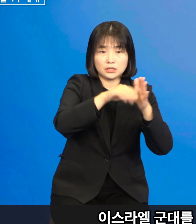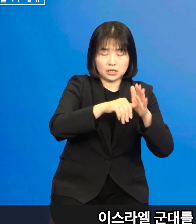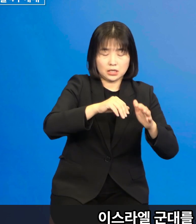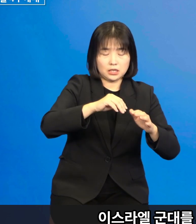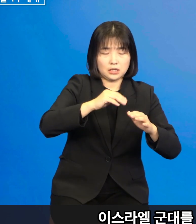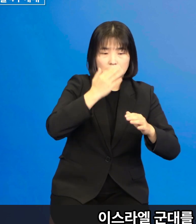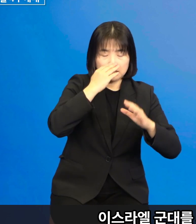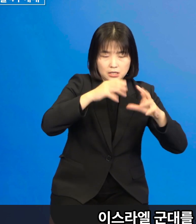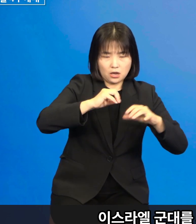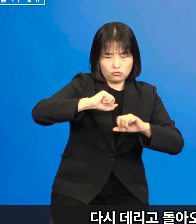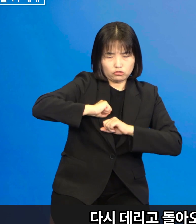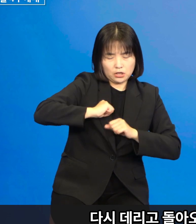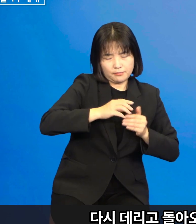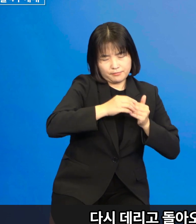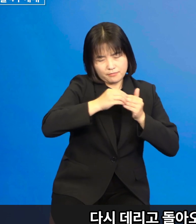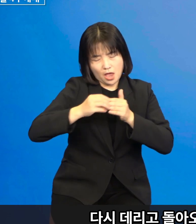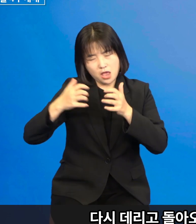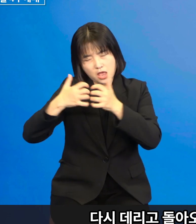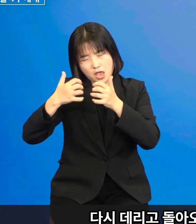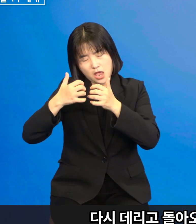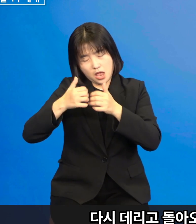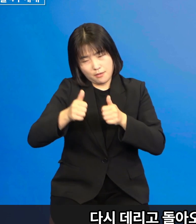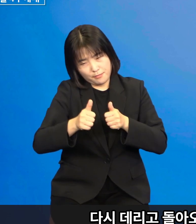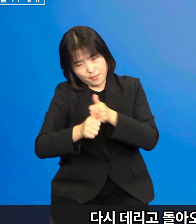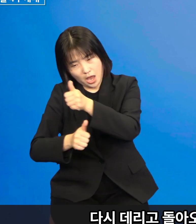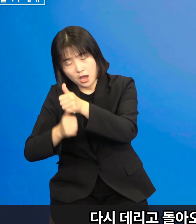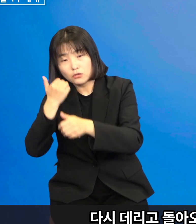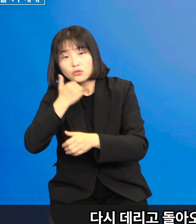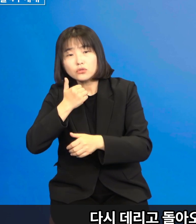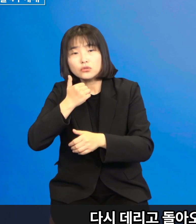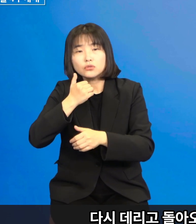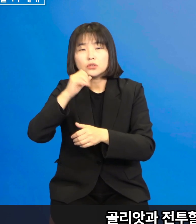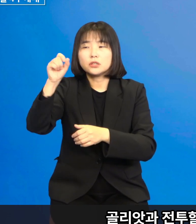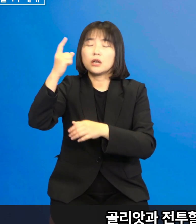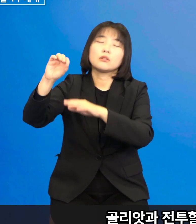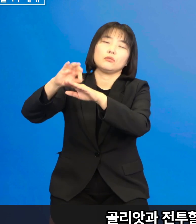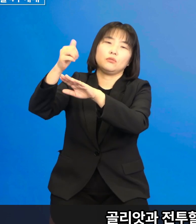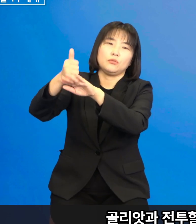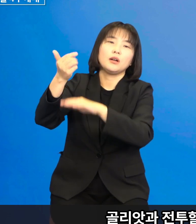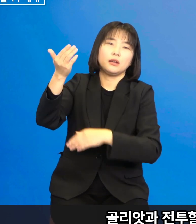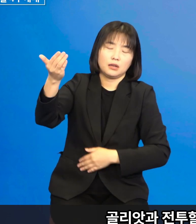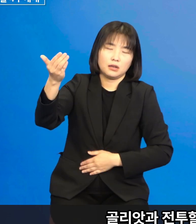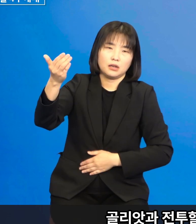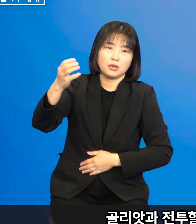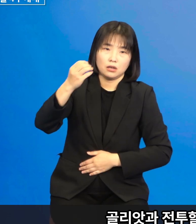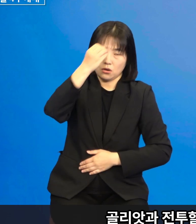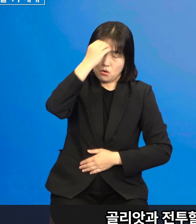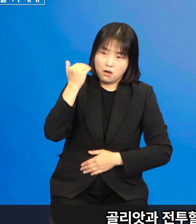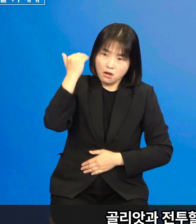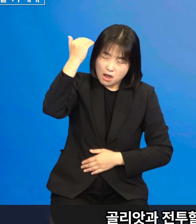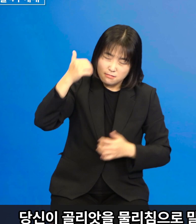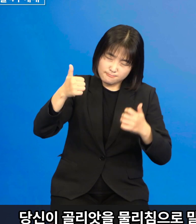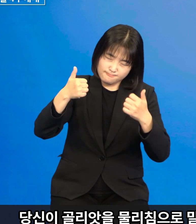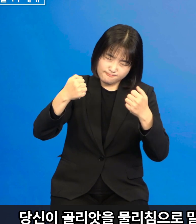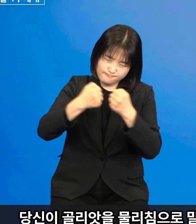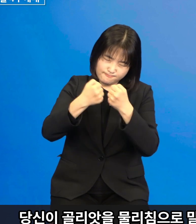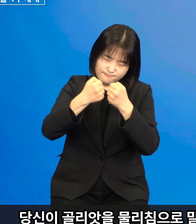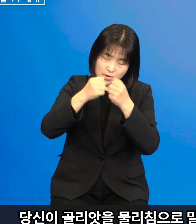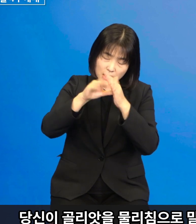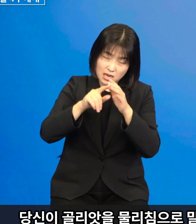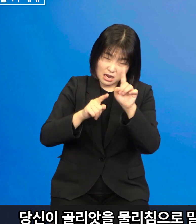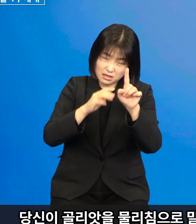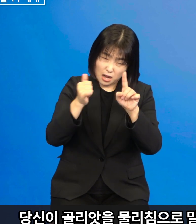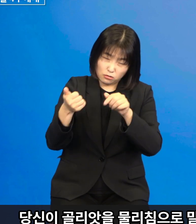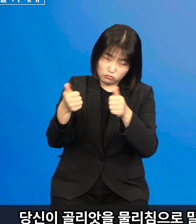거느리고 출전하였다가 다시 데리고 돌아오신 분이 임금님이십니다. 골리앗과 전투할 때 한 명도 죽지 않고 당신이